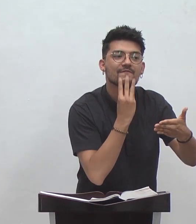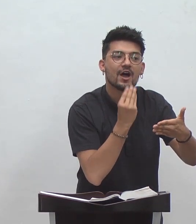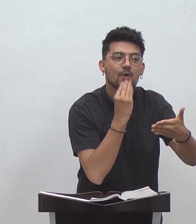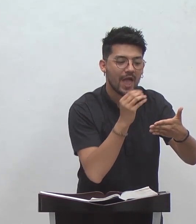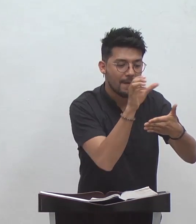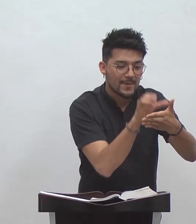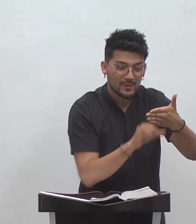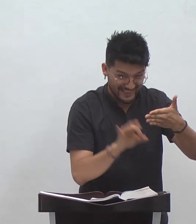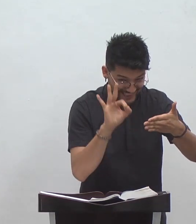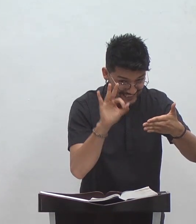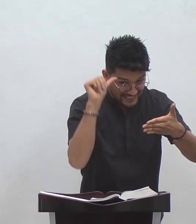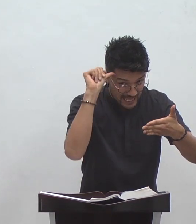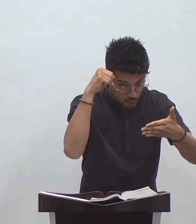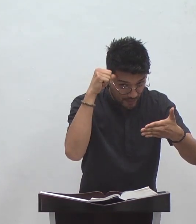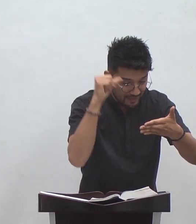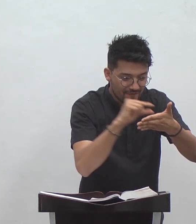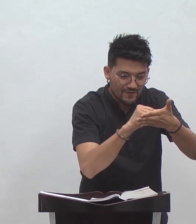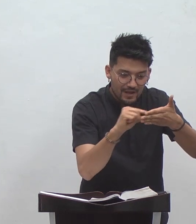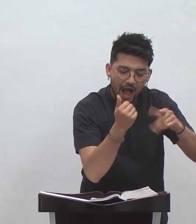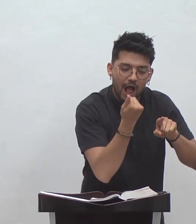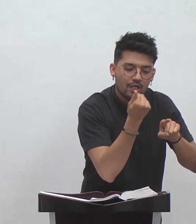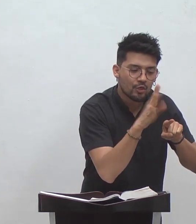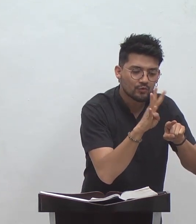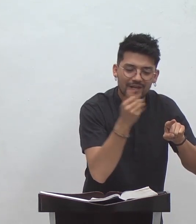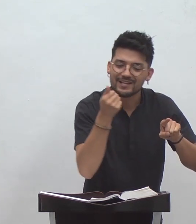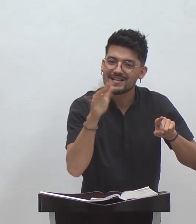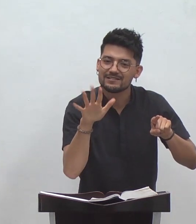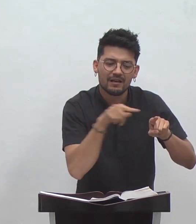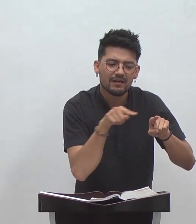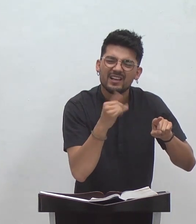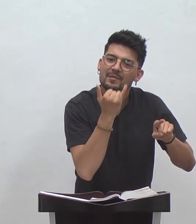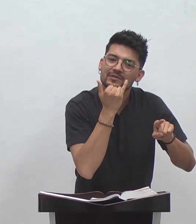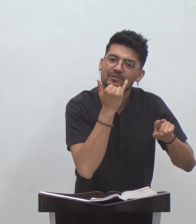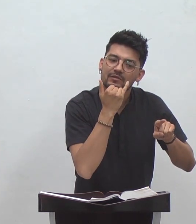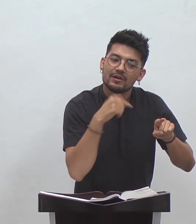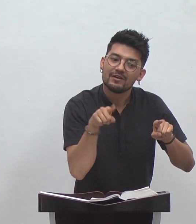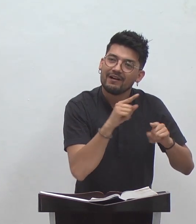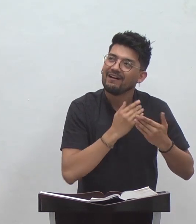Espíritu. ¿Recuerda Hebreos capítulo 3 versículos 14 y 15?